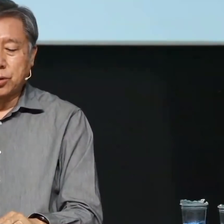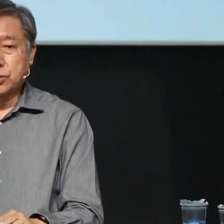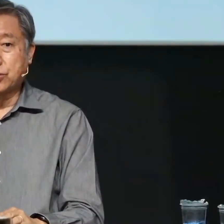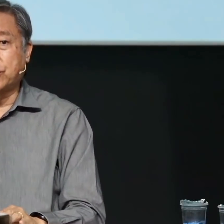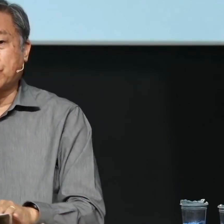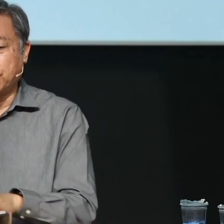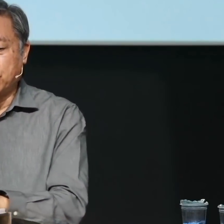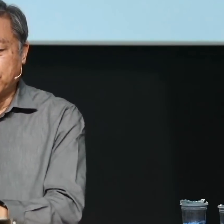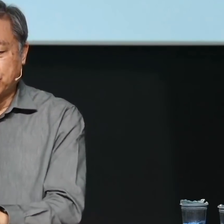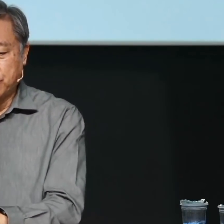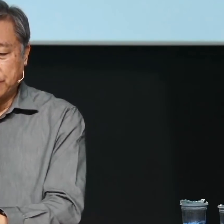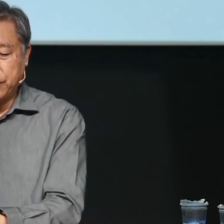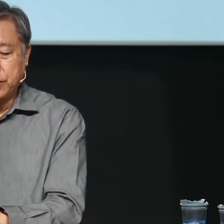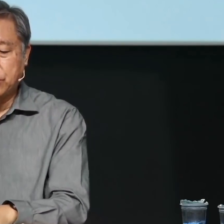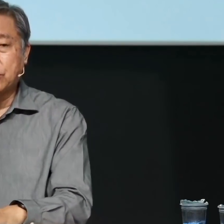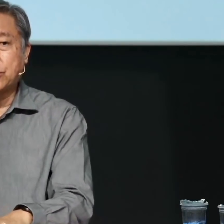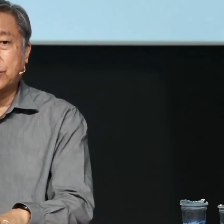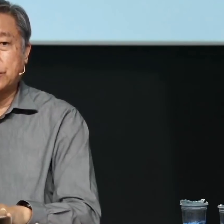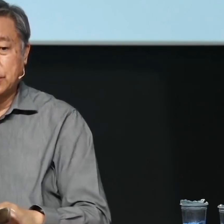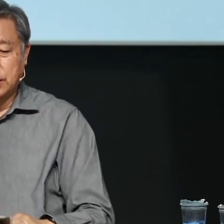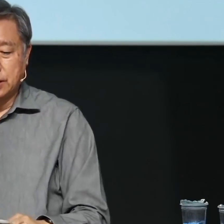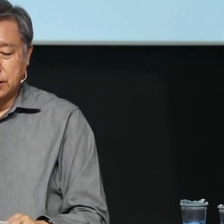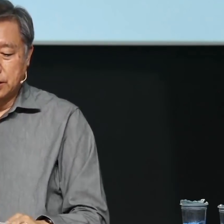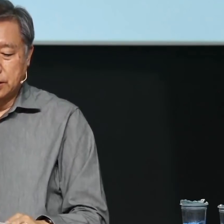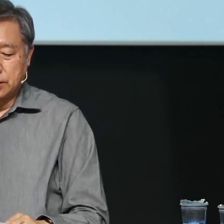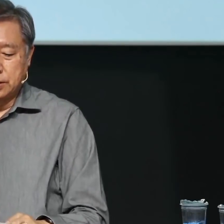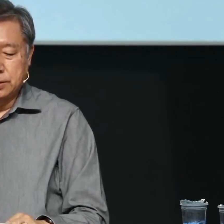Sejam todos muito bem-vindos,